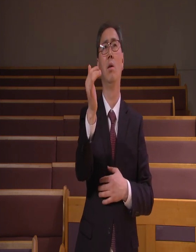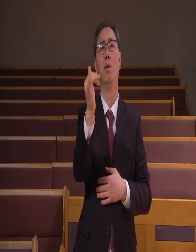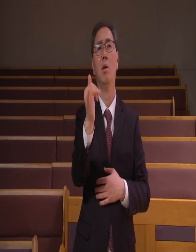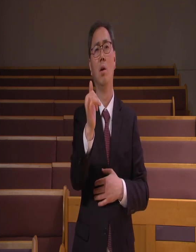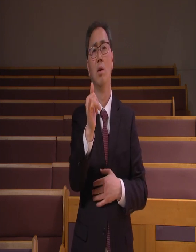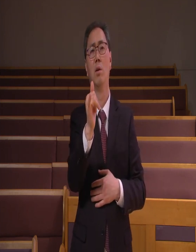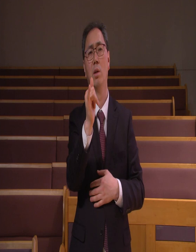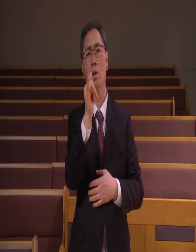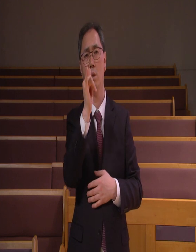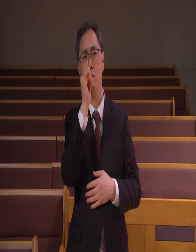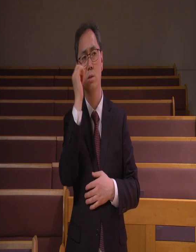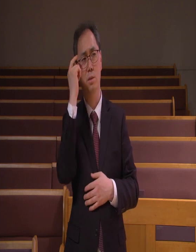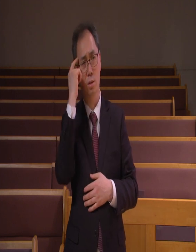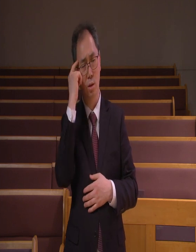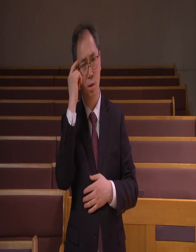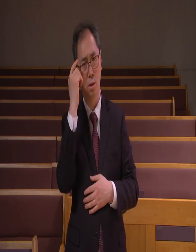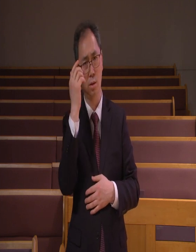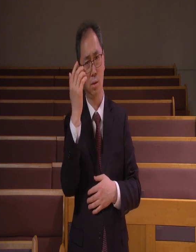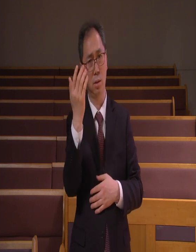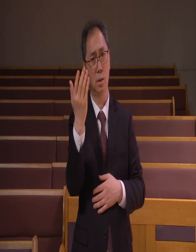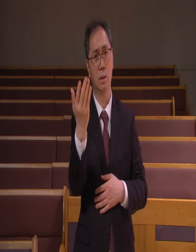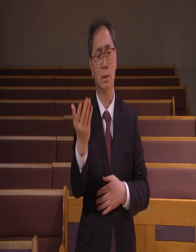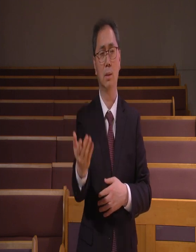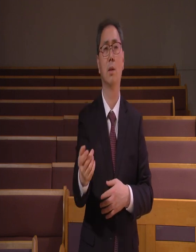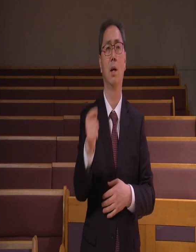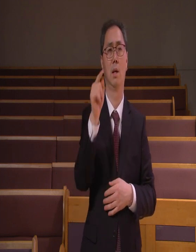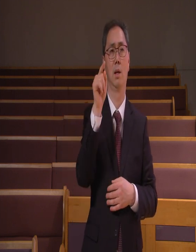거기 너